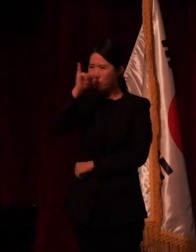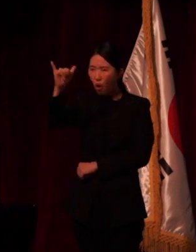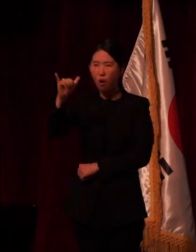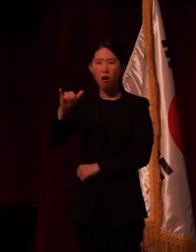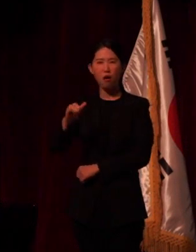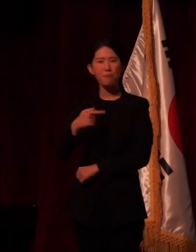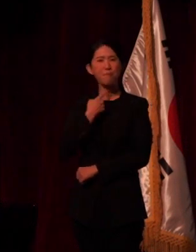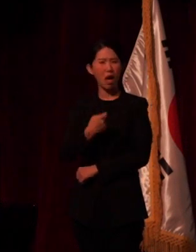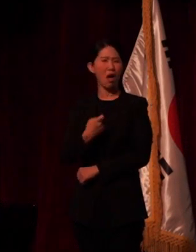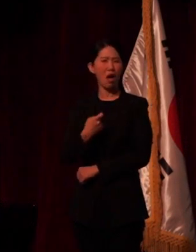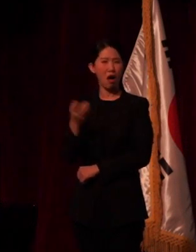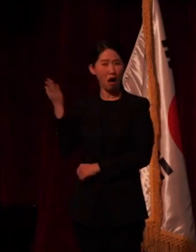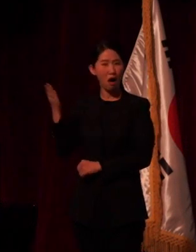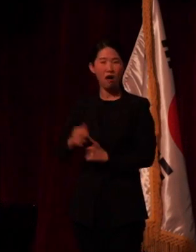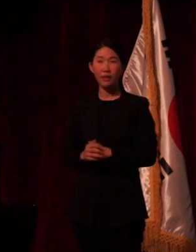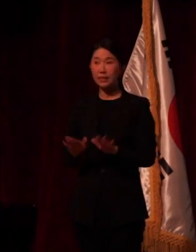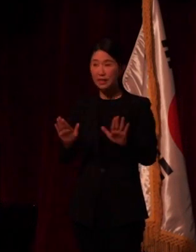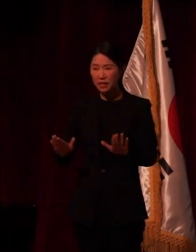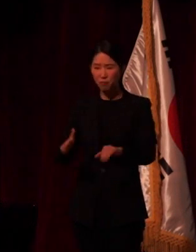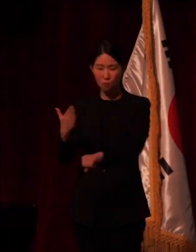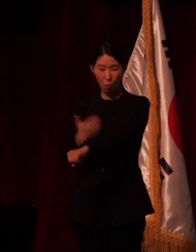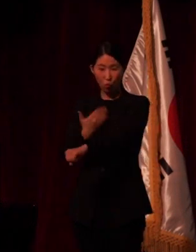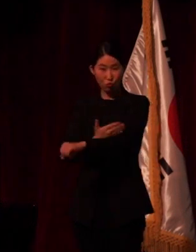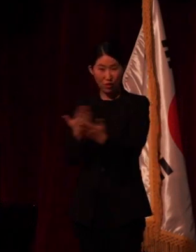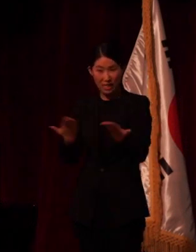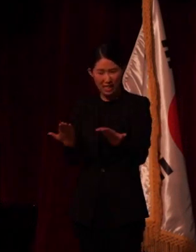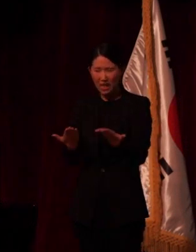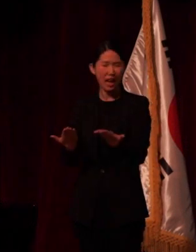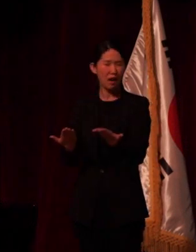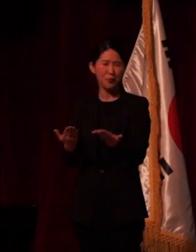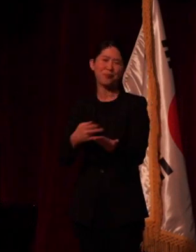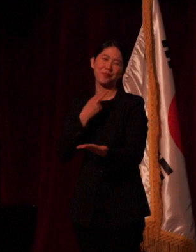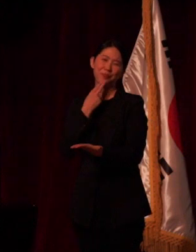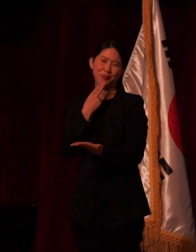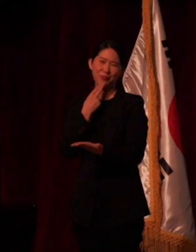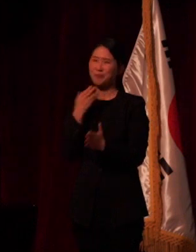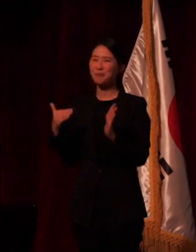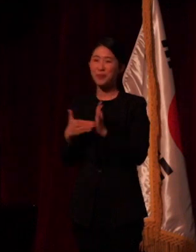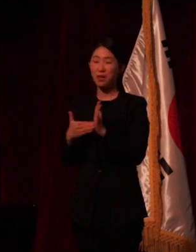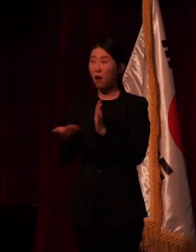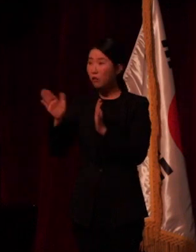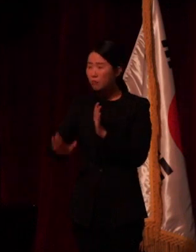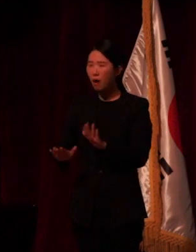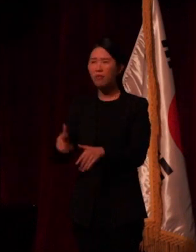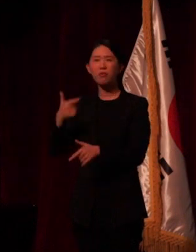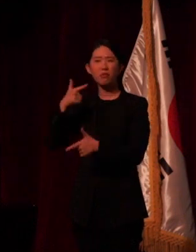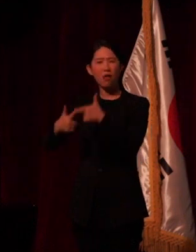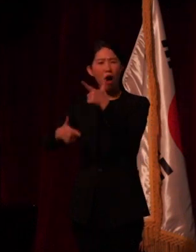지금은 목수 일을 업으로 하지는 않지만 여전히 나무를 좋아합니다.